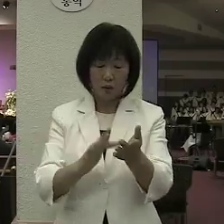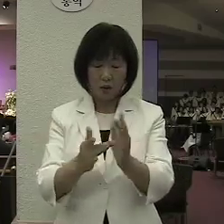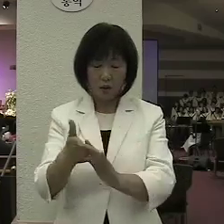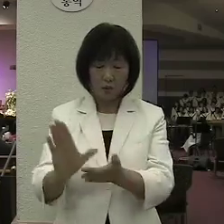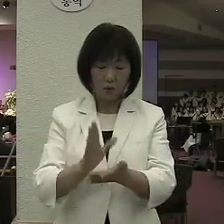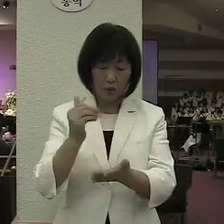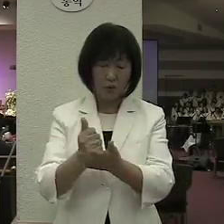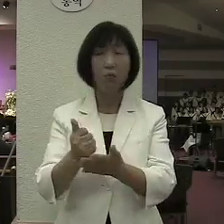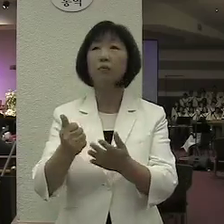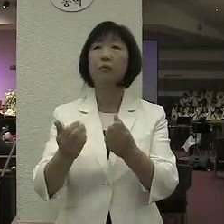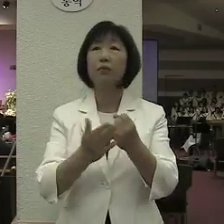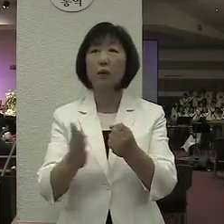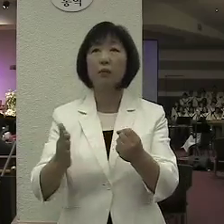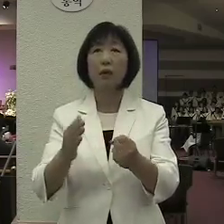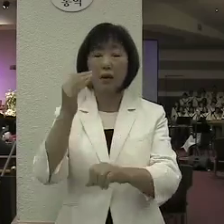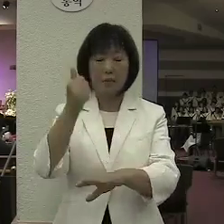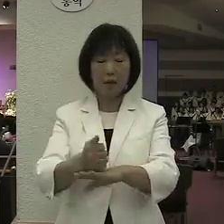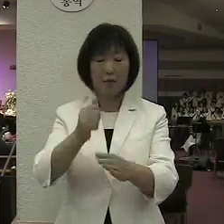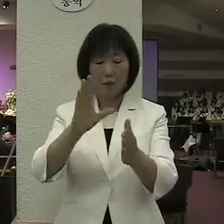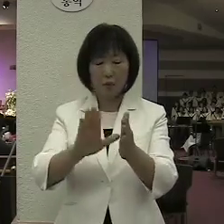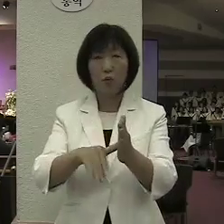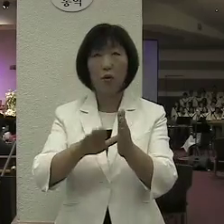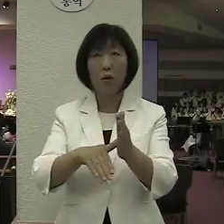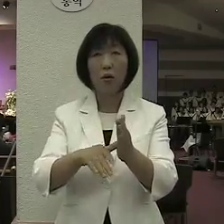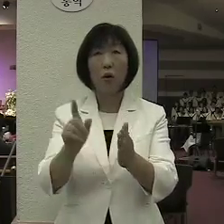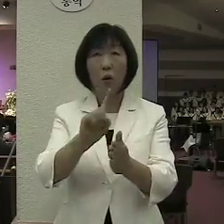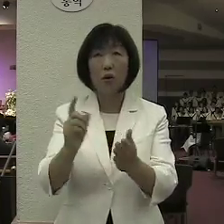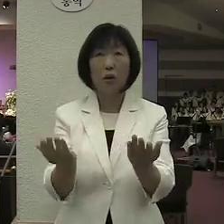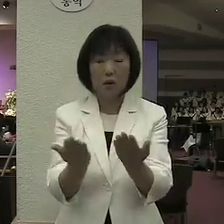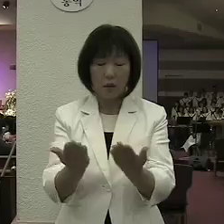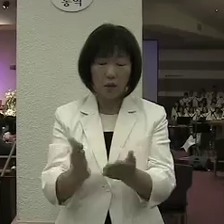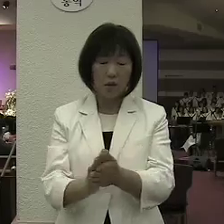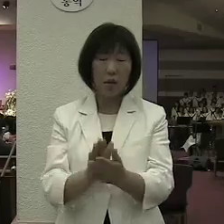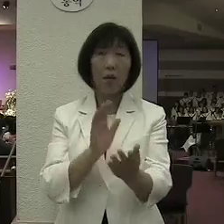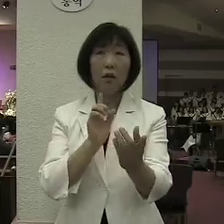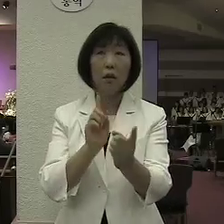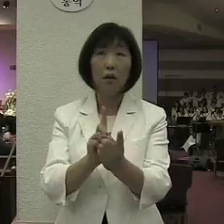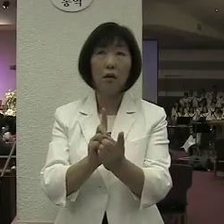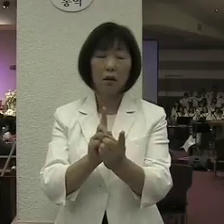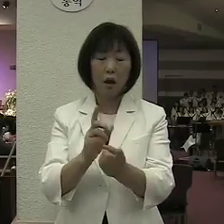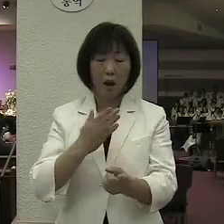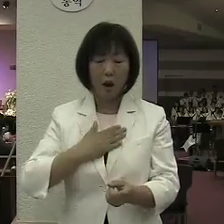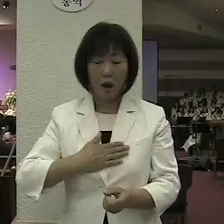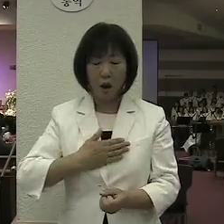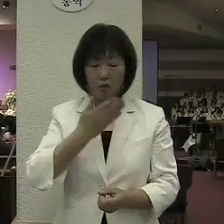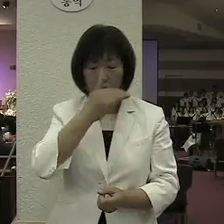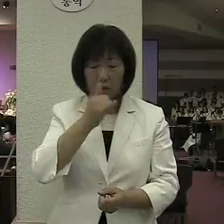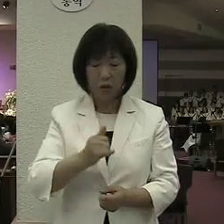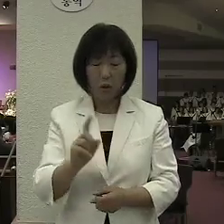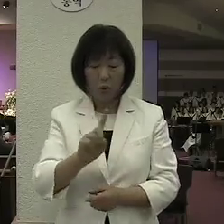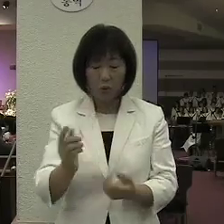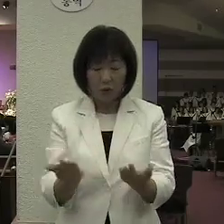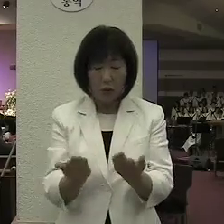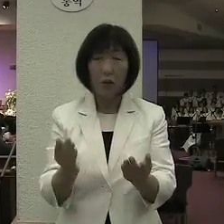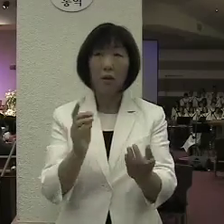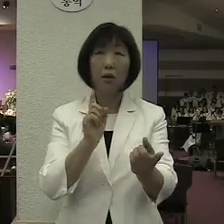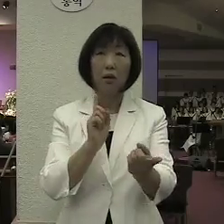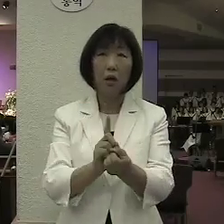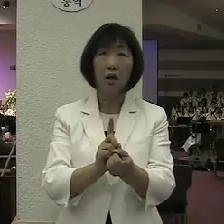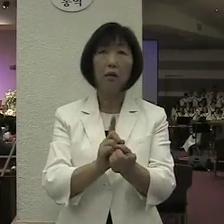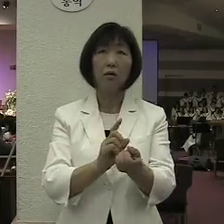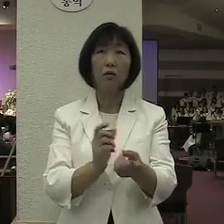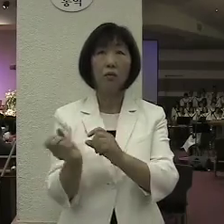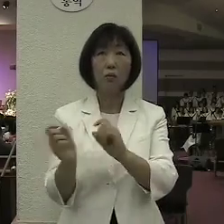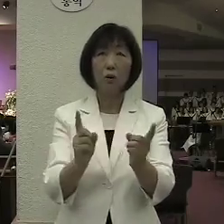것뿐만이 아니요 부활하신 것이 성경 모든 것의 메시지가 됩니다. 오늘도 우리가